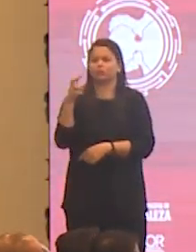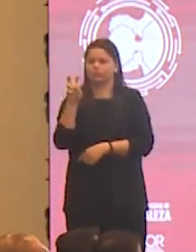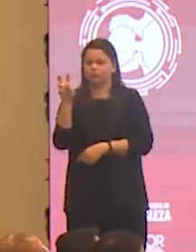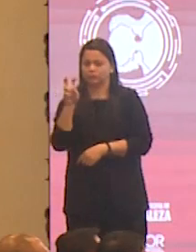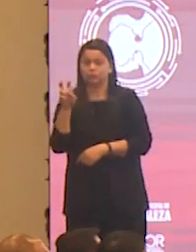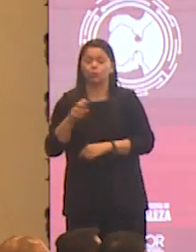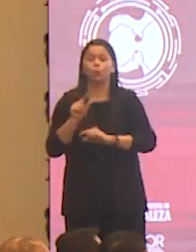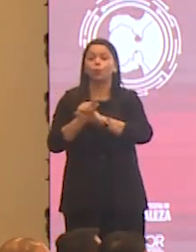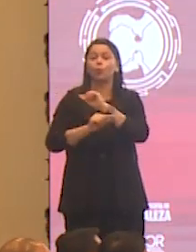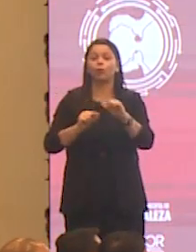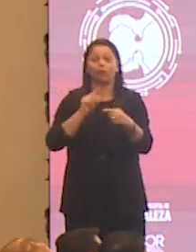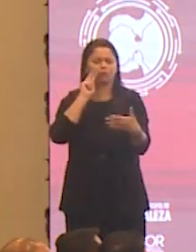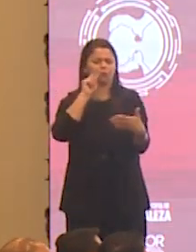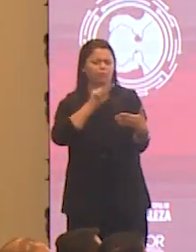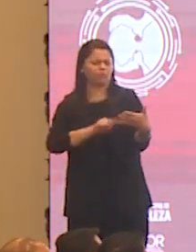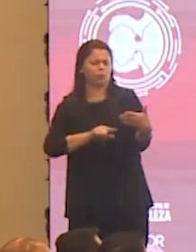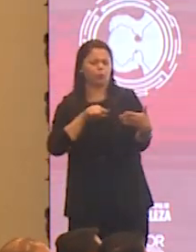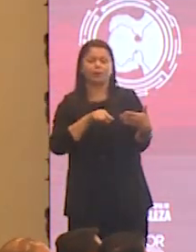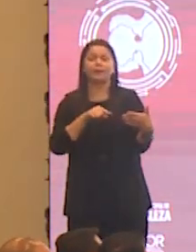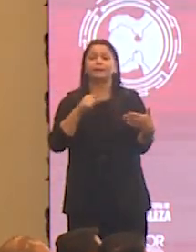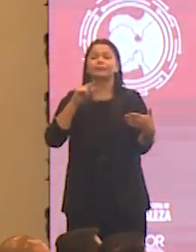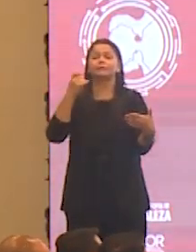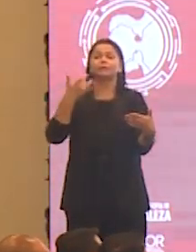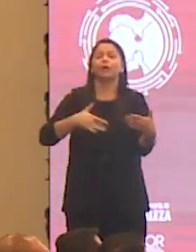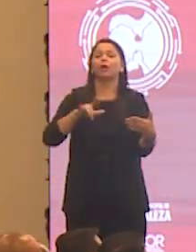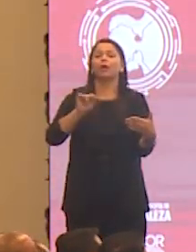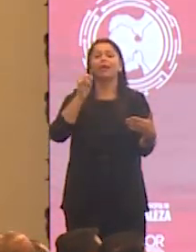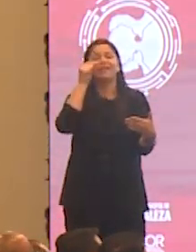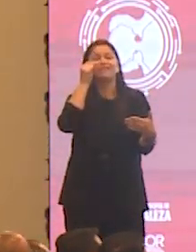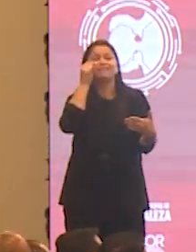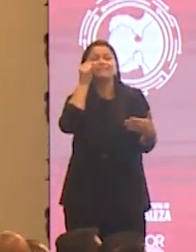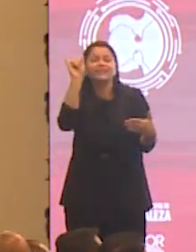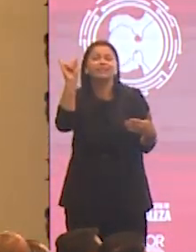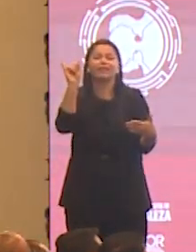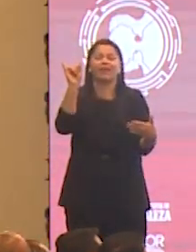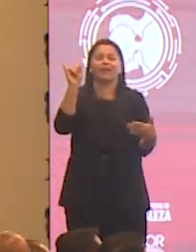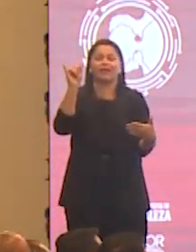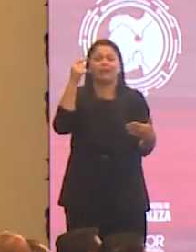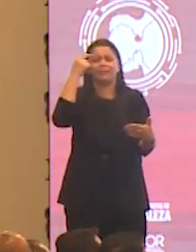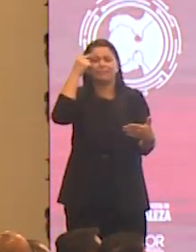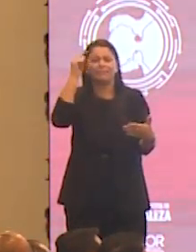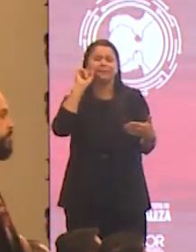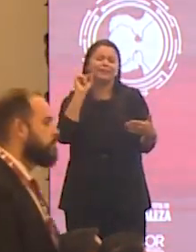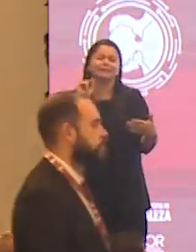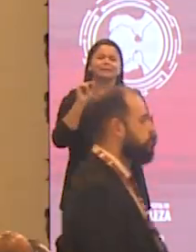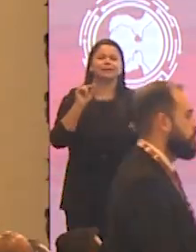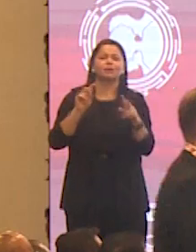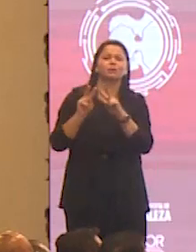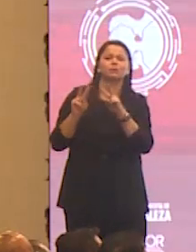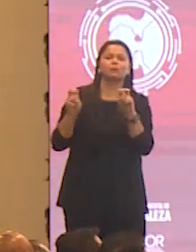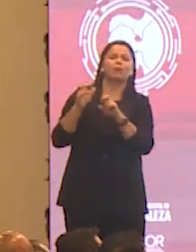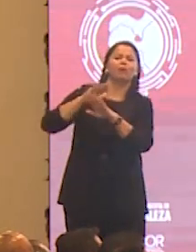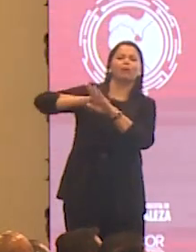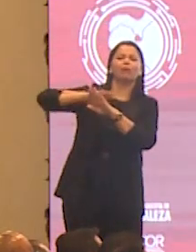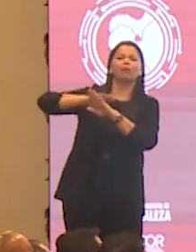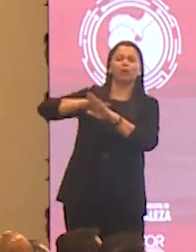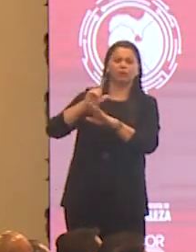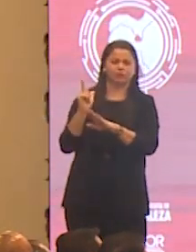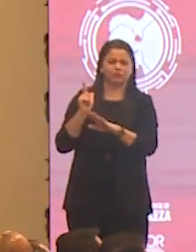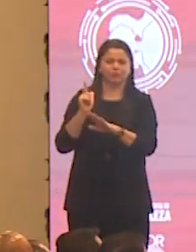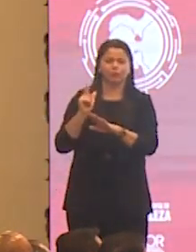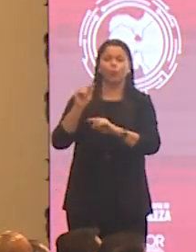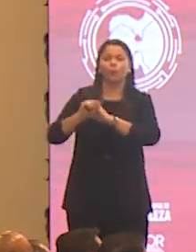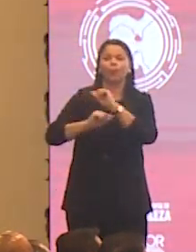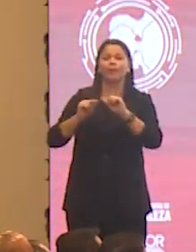visa, inclusive, evitar subjetivismos, em que as guardas municipais teriam que fazer em segundos